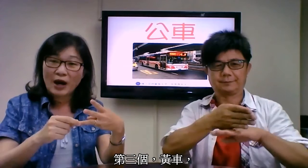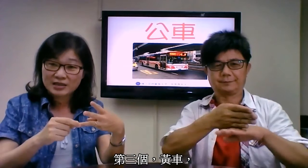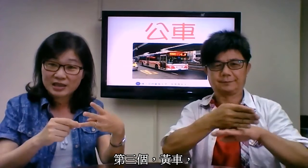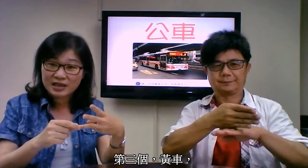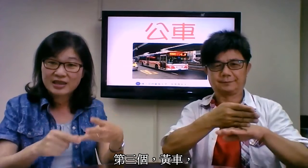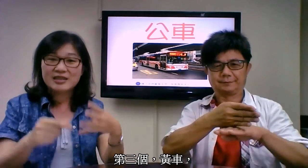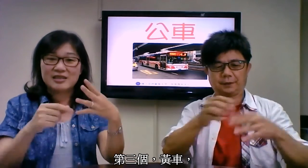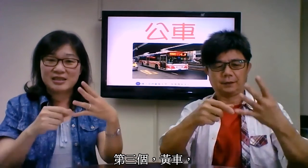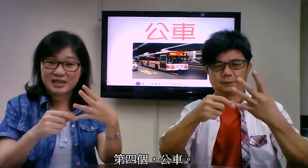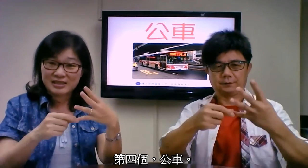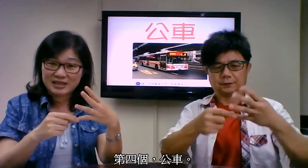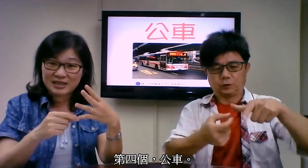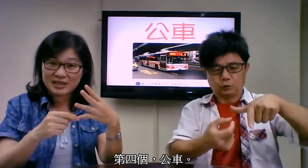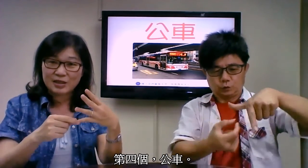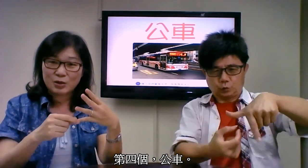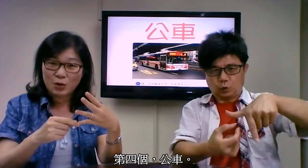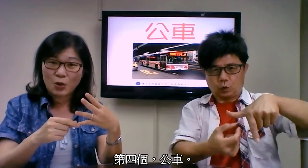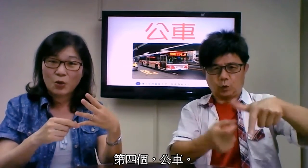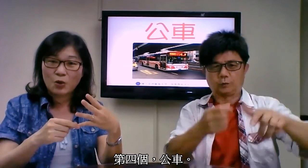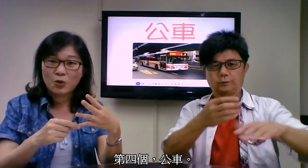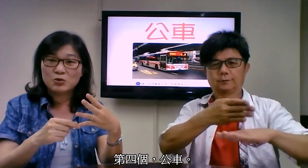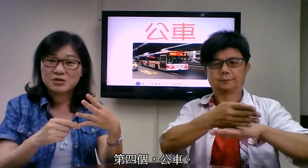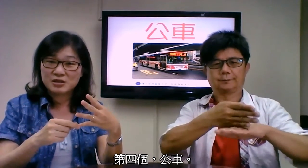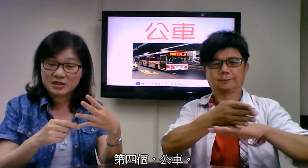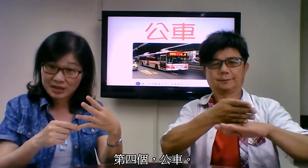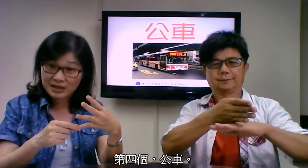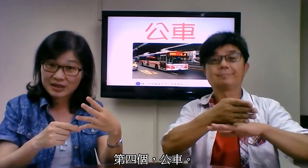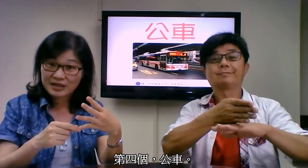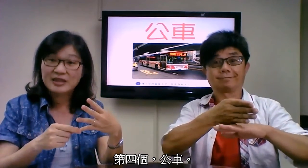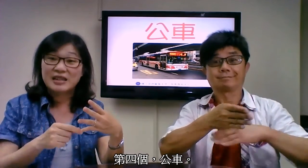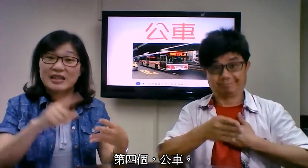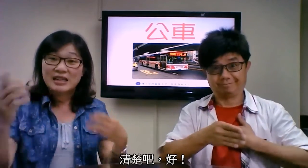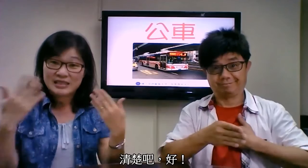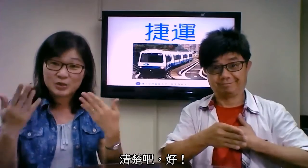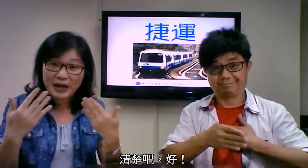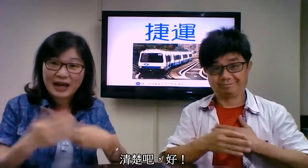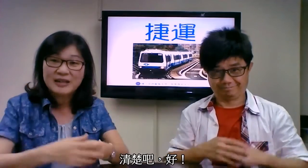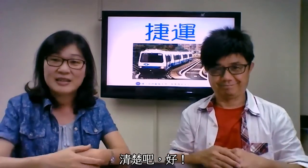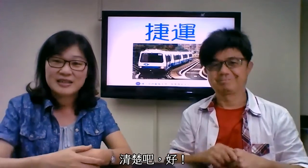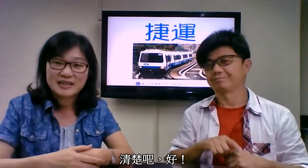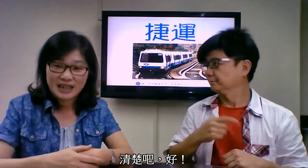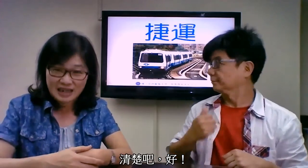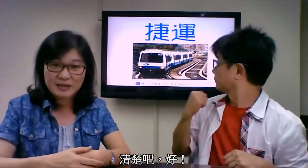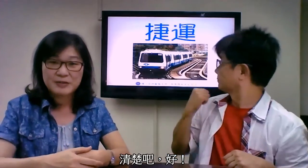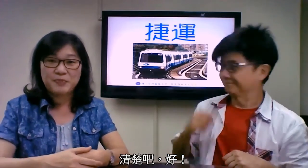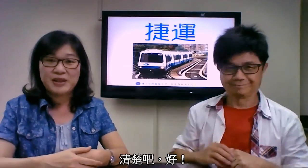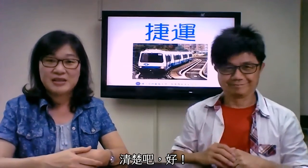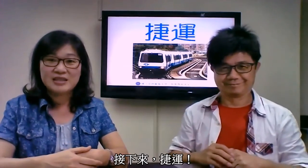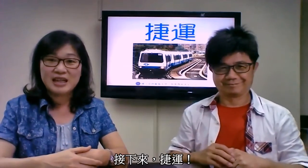车，第四个公车，清楚吧？好，接下来捷